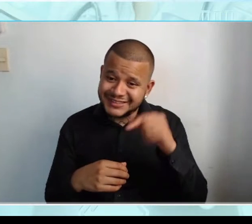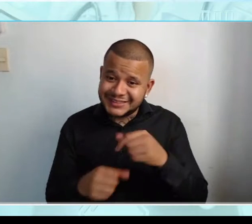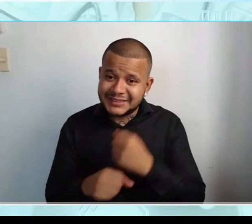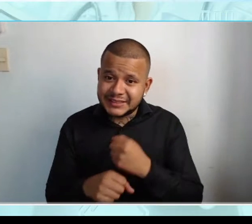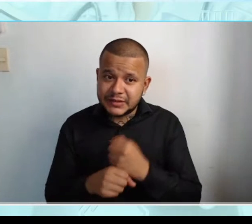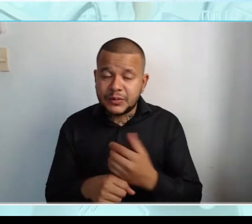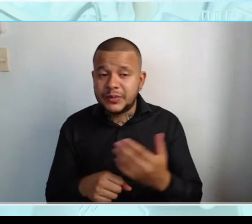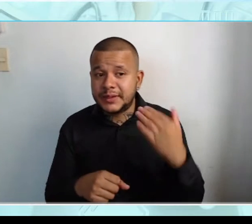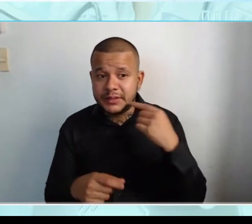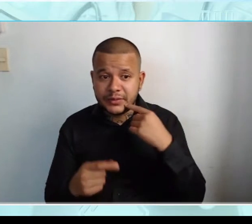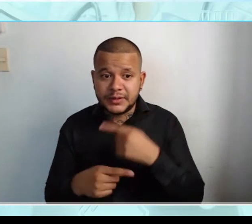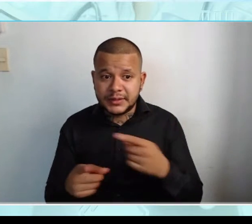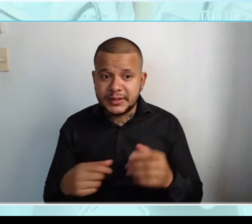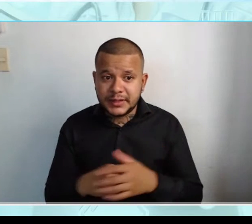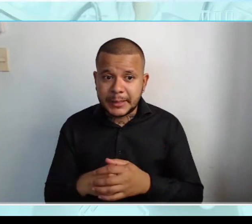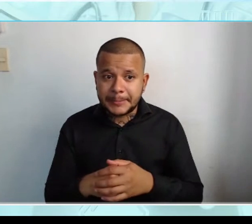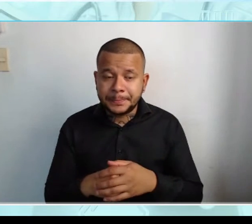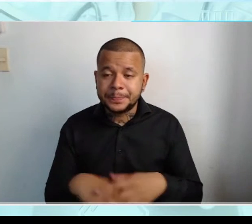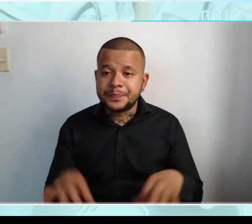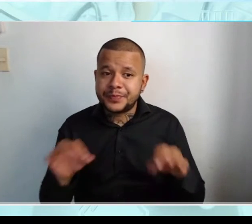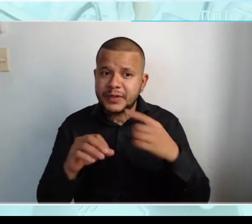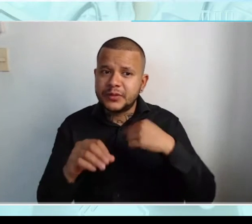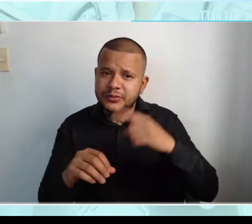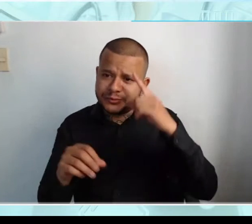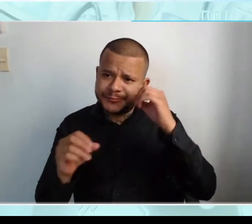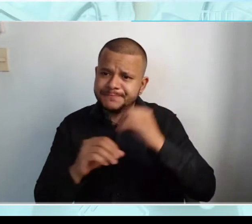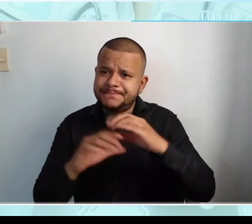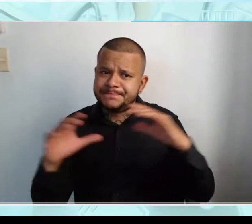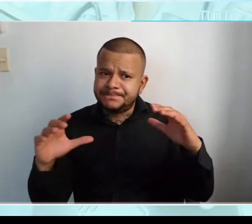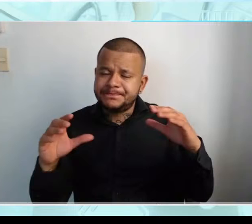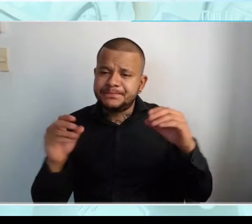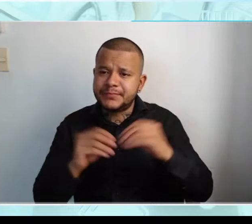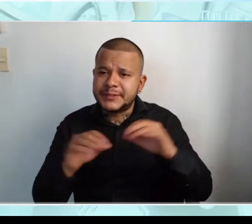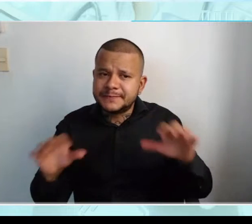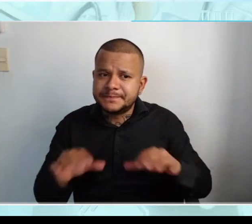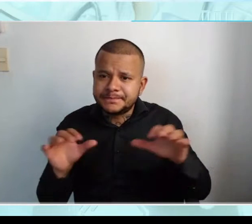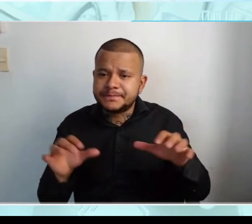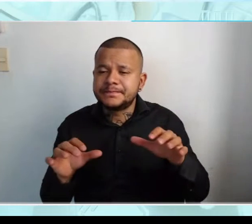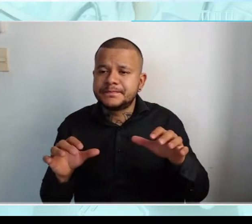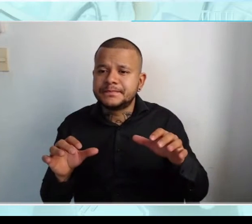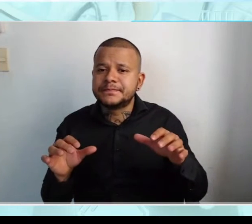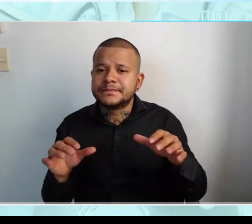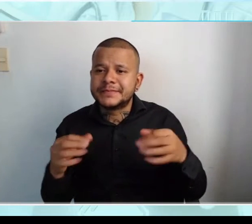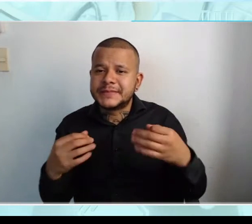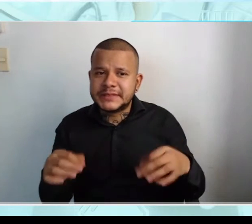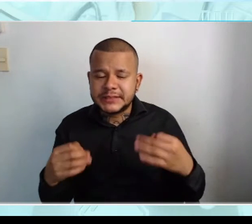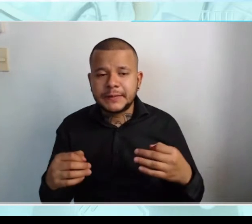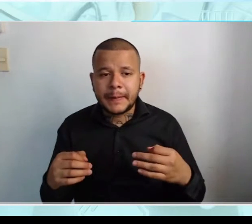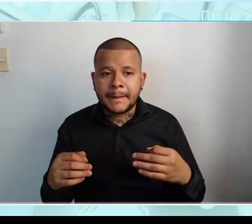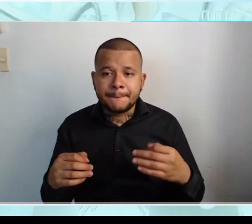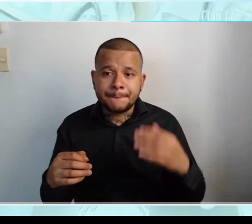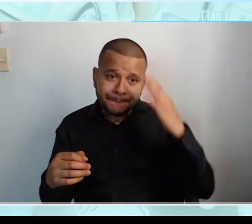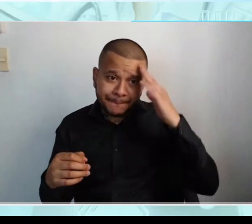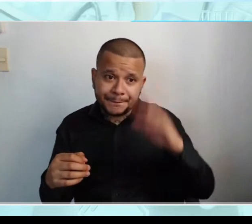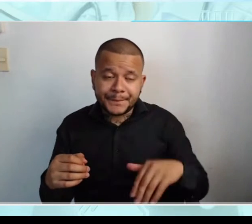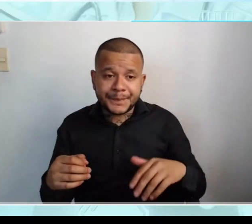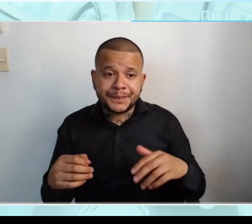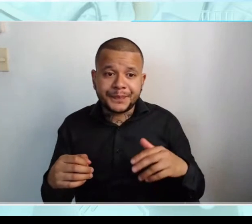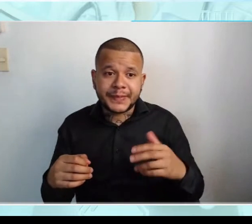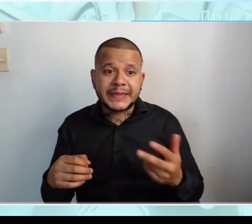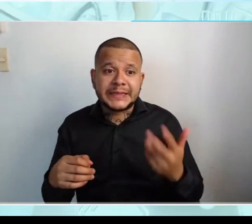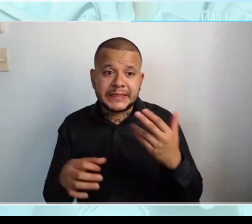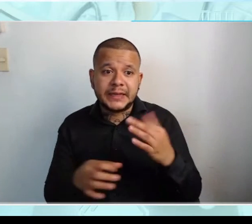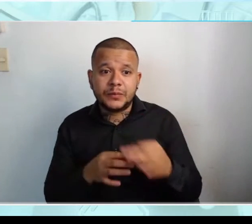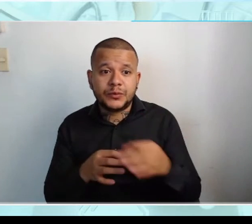rato. Tenemos que pensar en grande y actuar en pequeños pasos inicialmente. Pues 3 municipios de